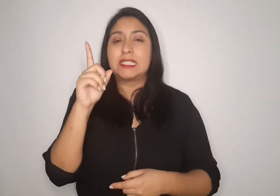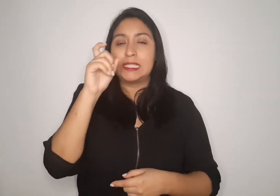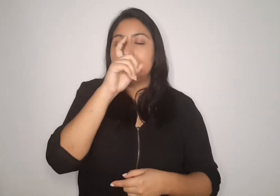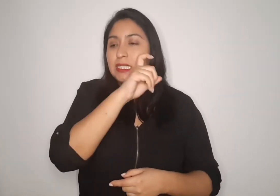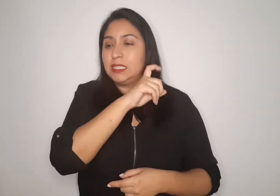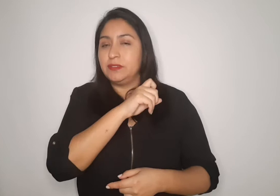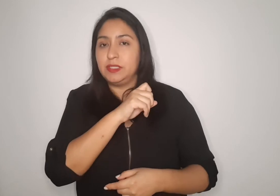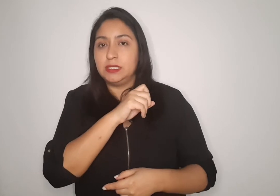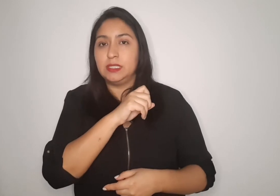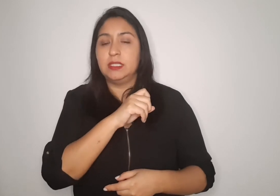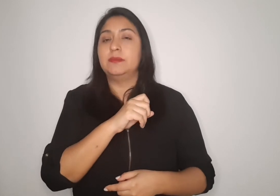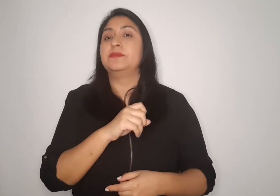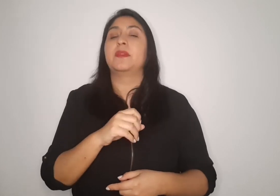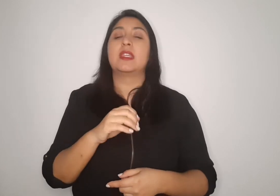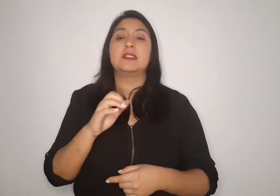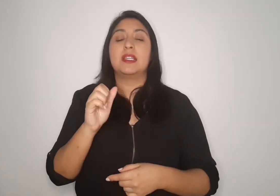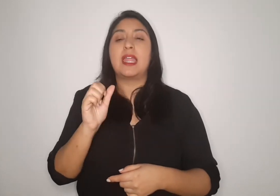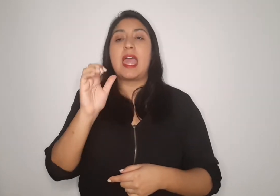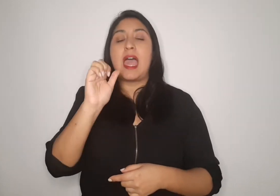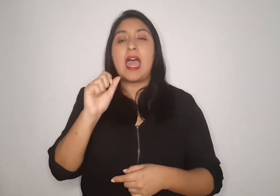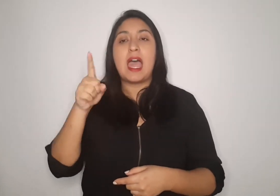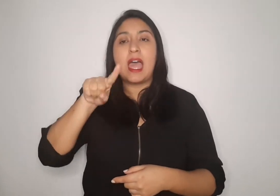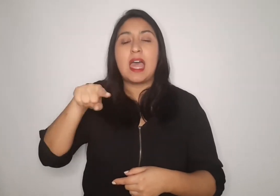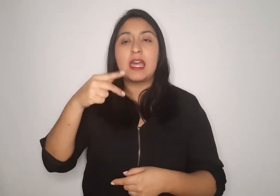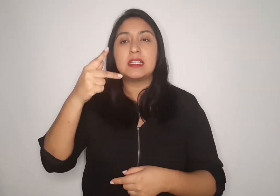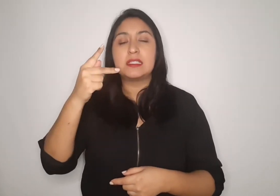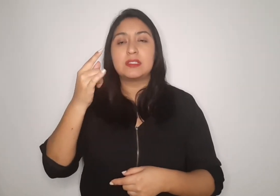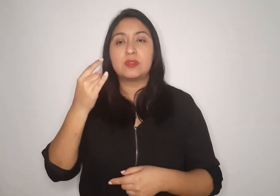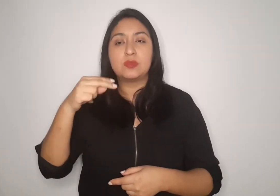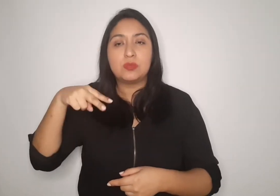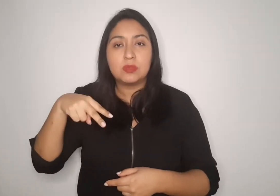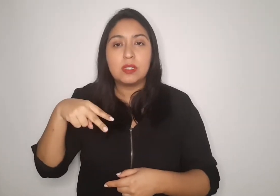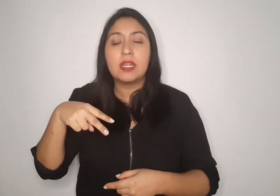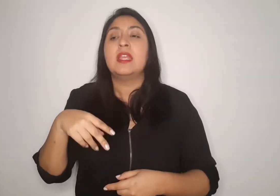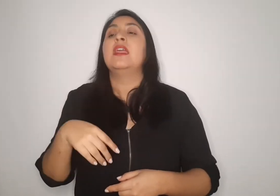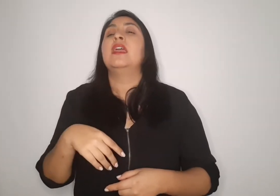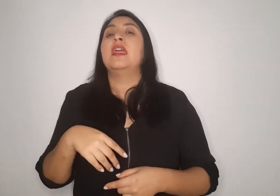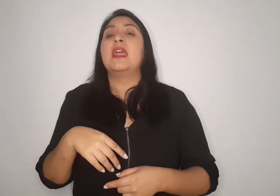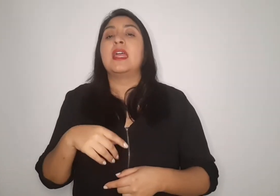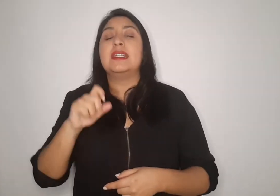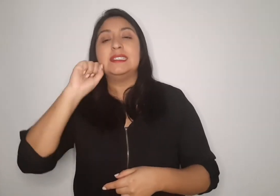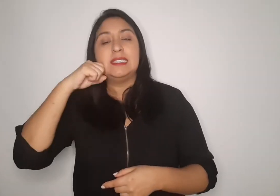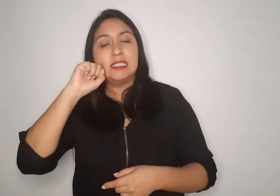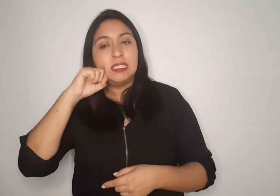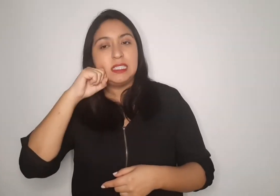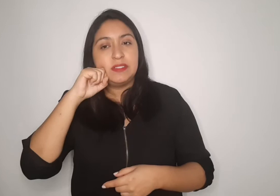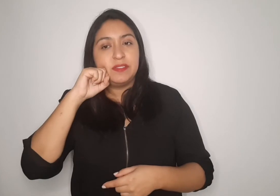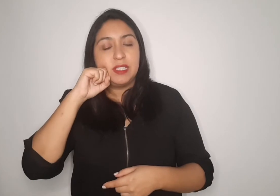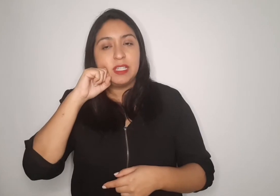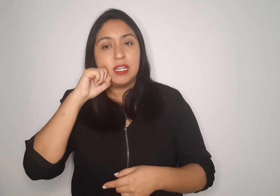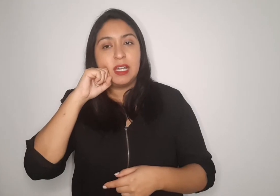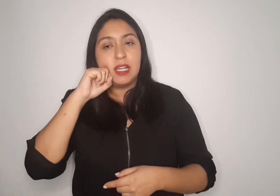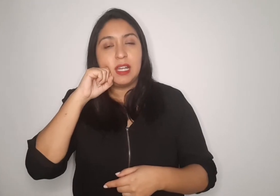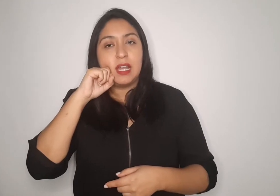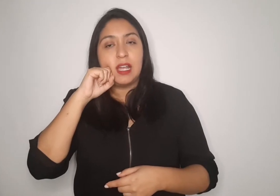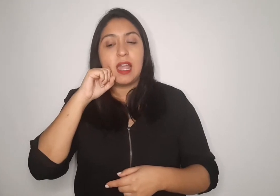ramadas o las casitas que se forman en el Guillatún, cuando están en el círculo. Cada de esas son cuno, ¿ya? El as es el todo, el que